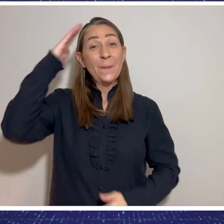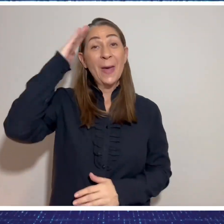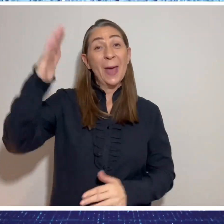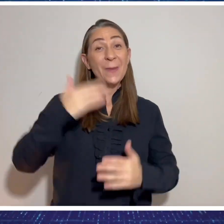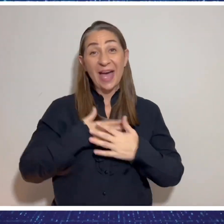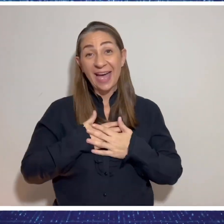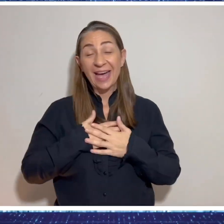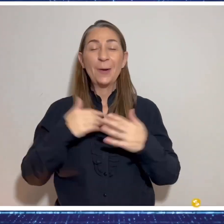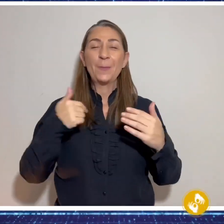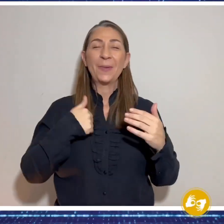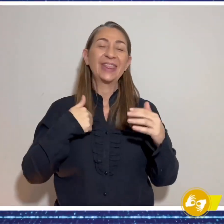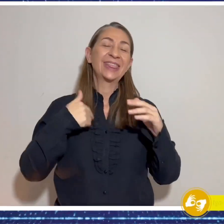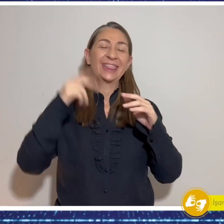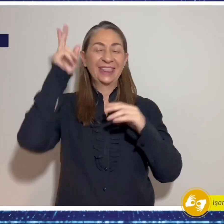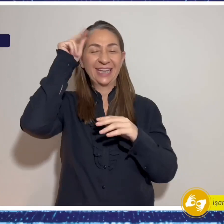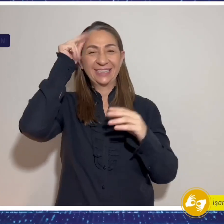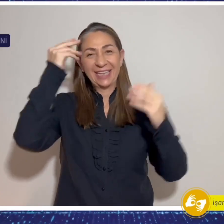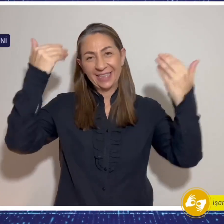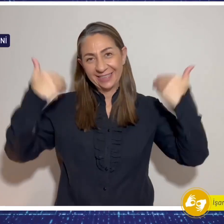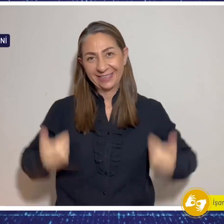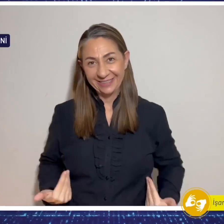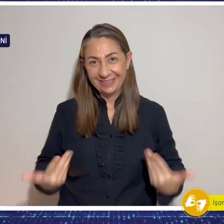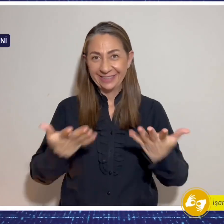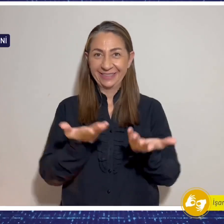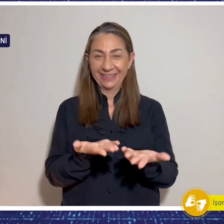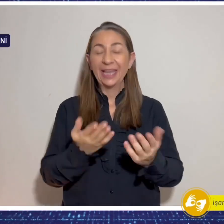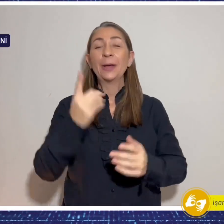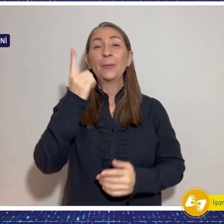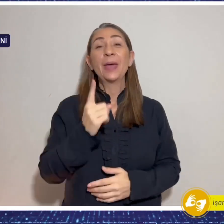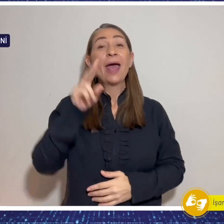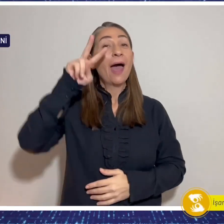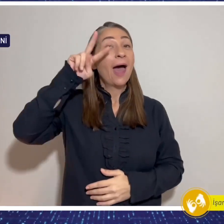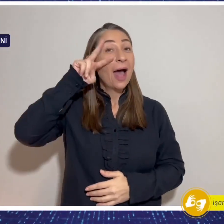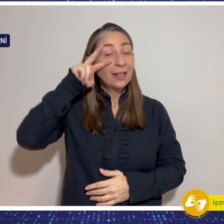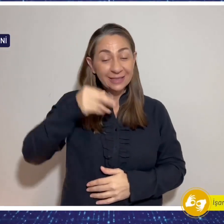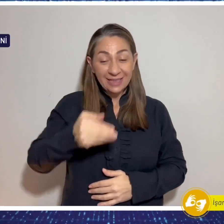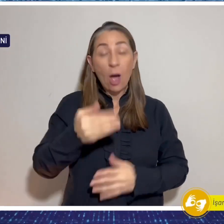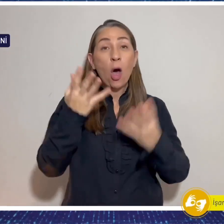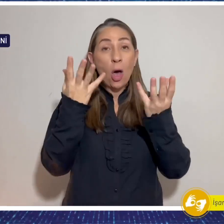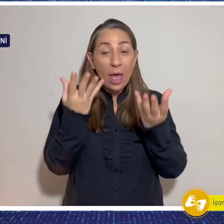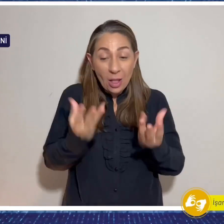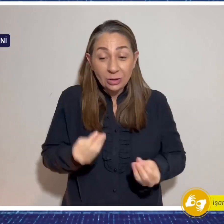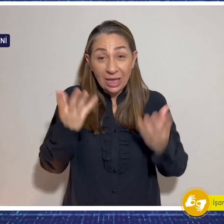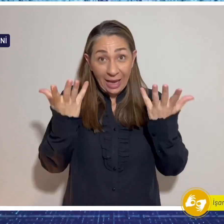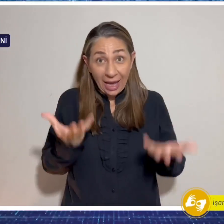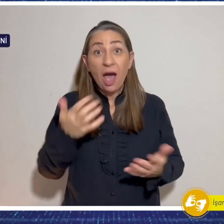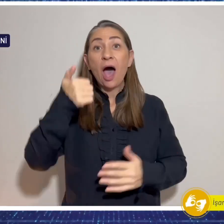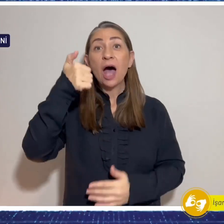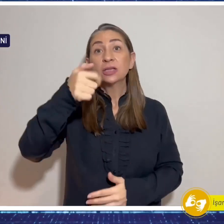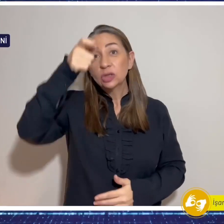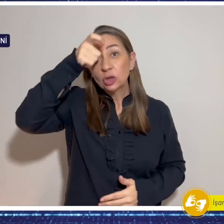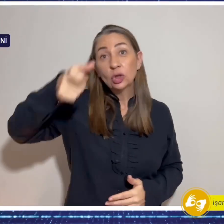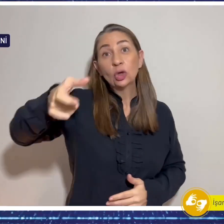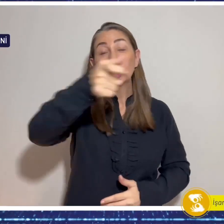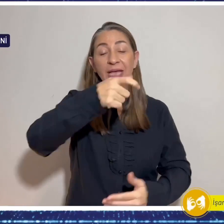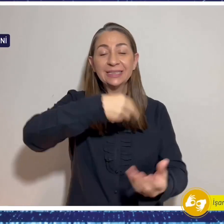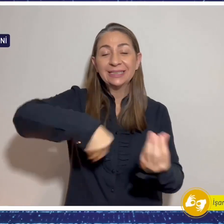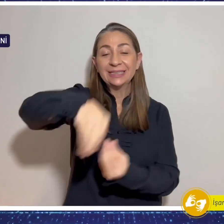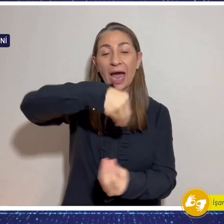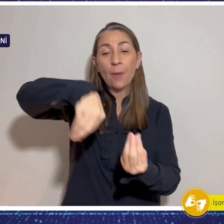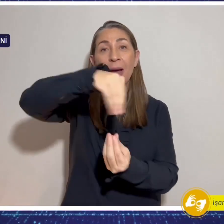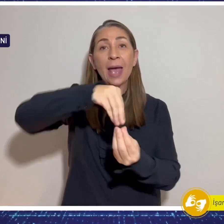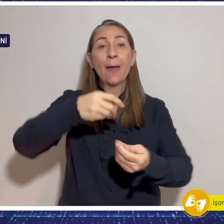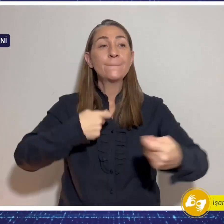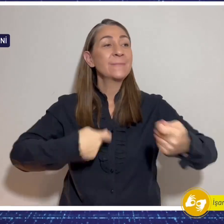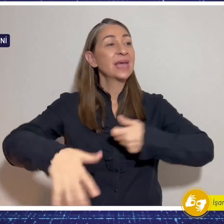Merhaba, ben Neslihan Kurt. 1 Aralık'ta gerçekleşecek olan 6. Türkiye Sermaye